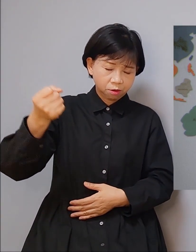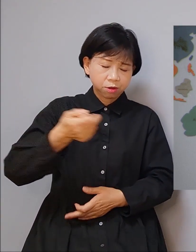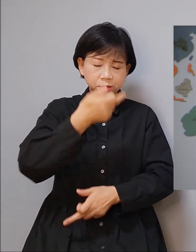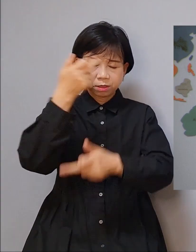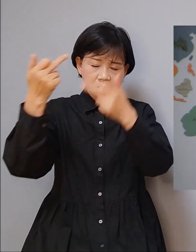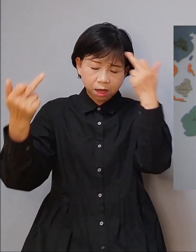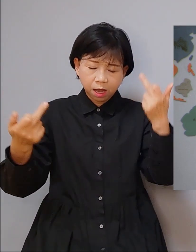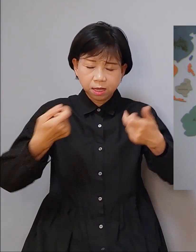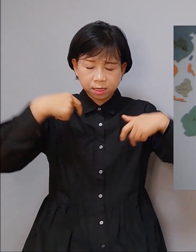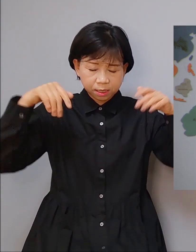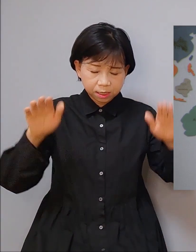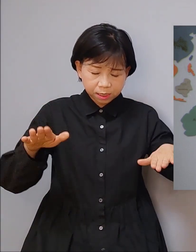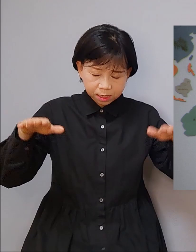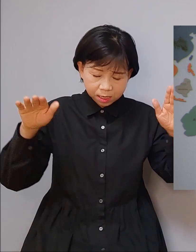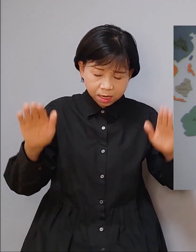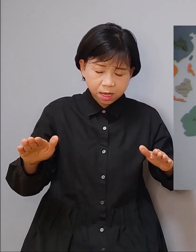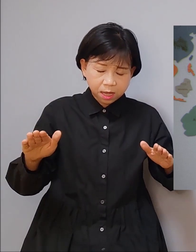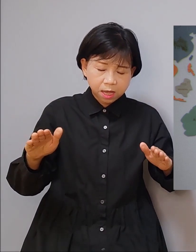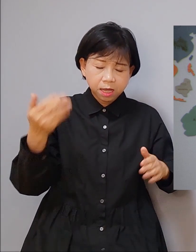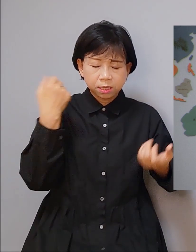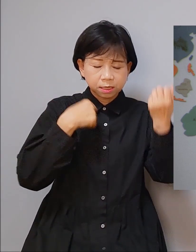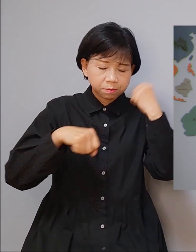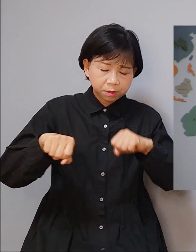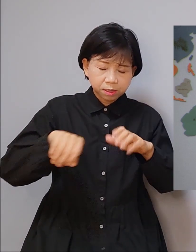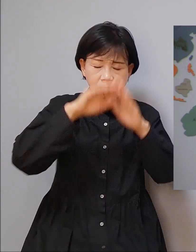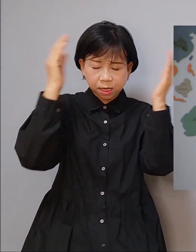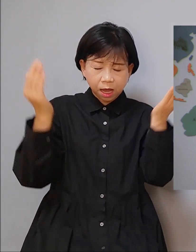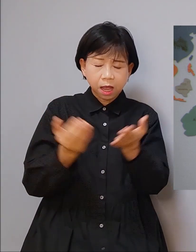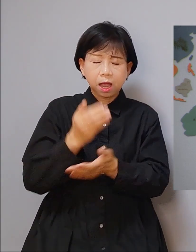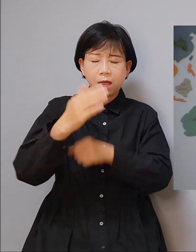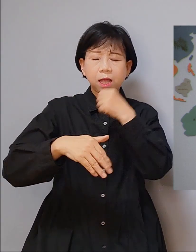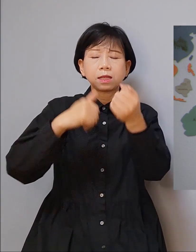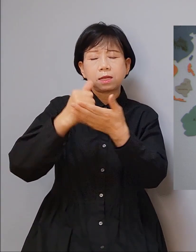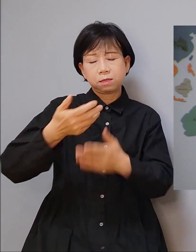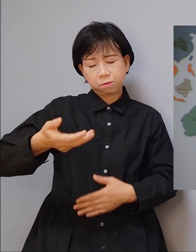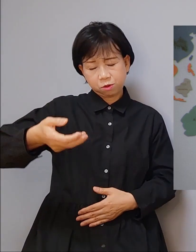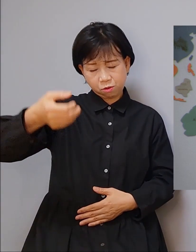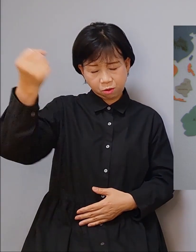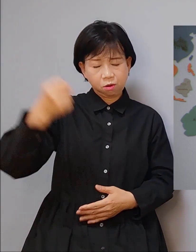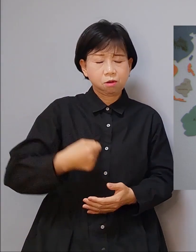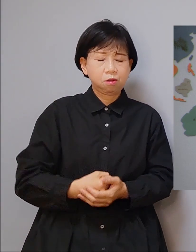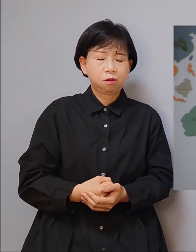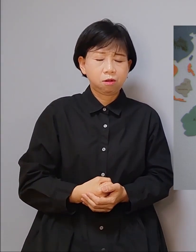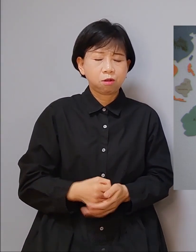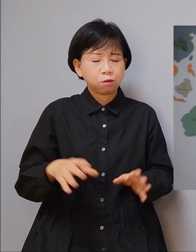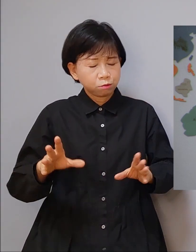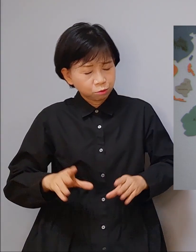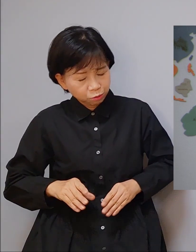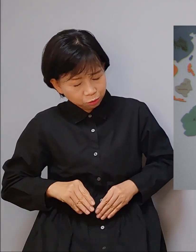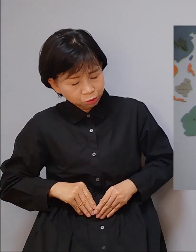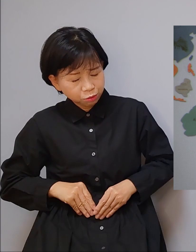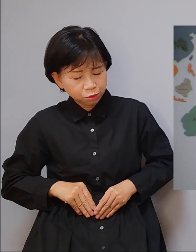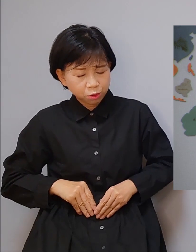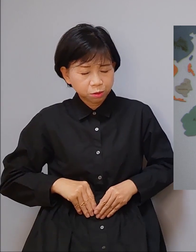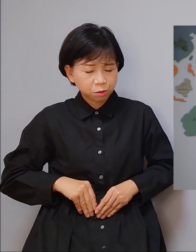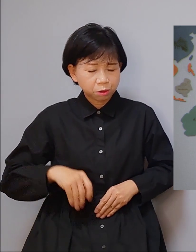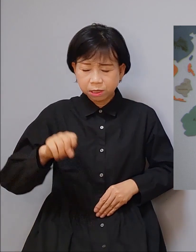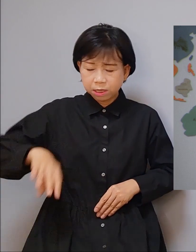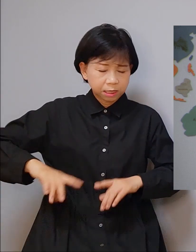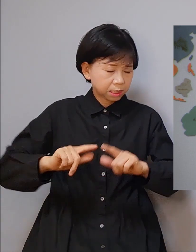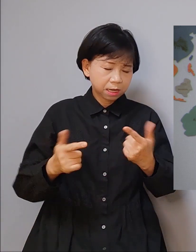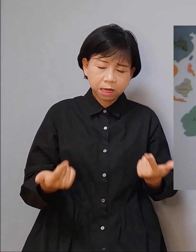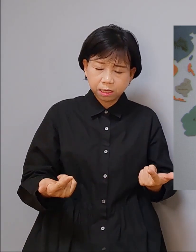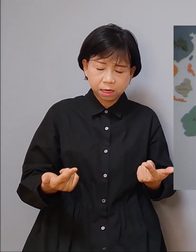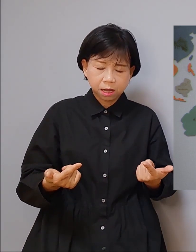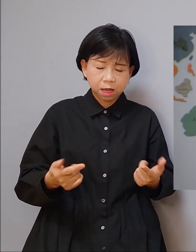들의 짐승도 내 것이미로다. 내가 가령 주려도 내게 이르지 아니할 것은 세계와 거기에